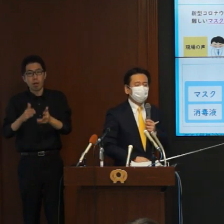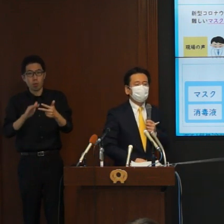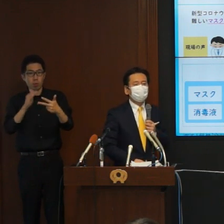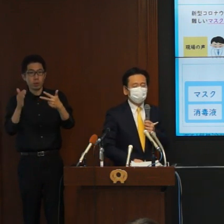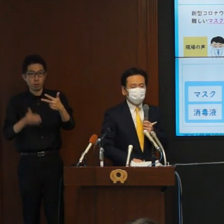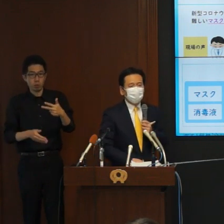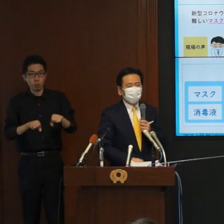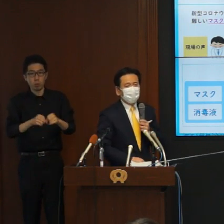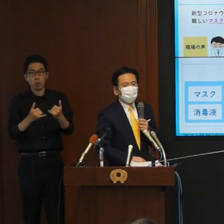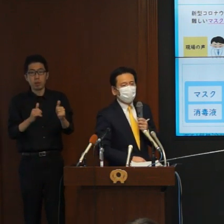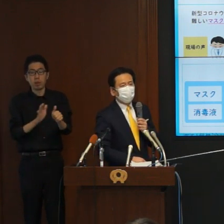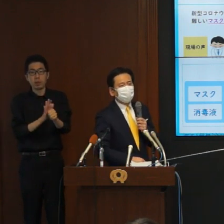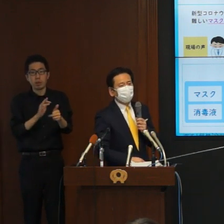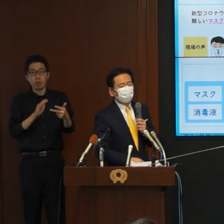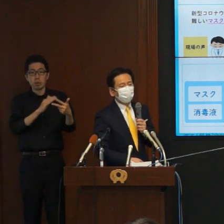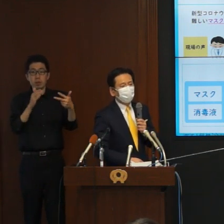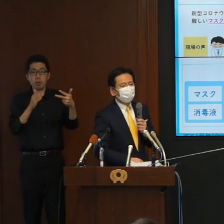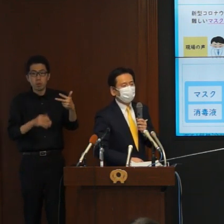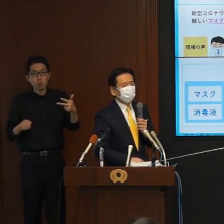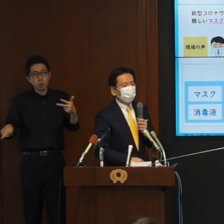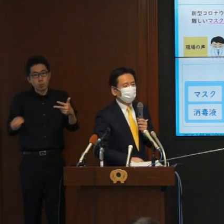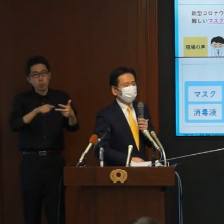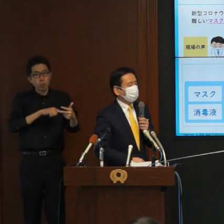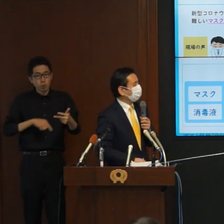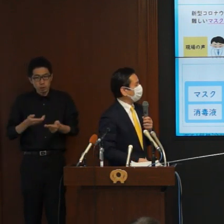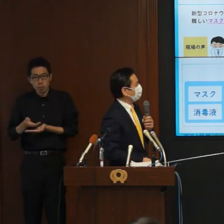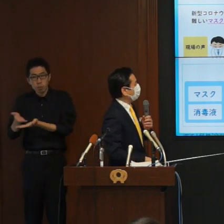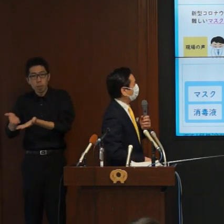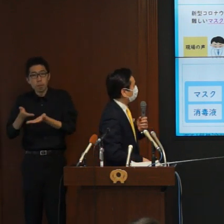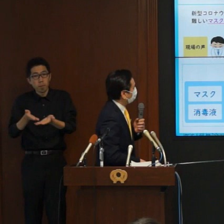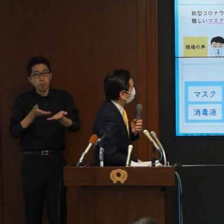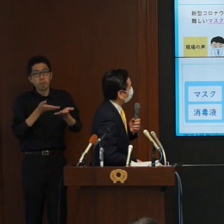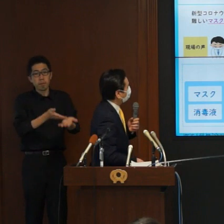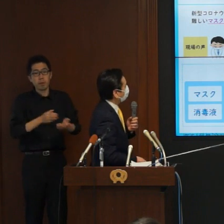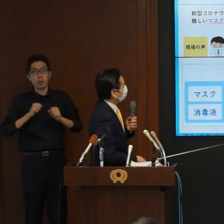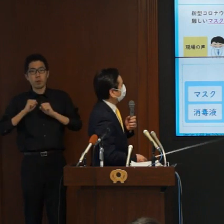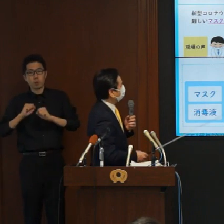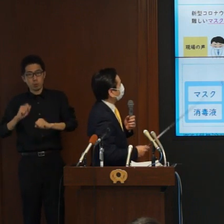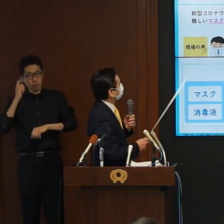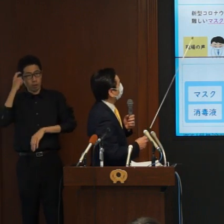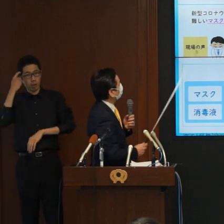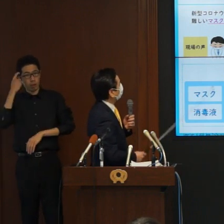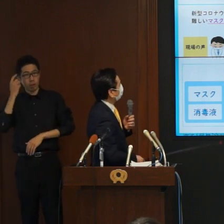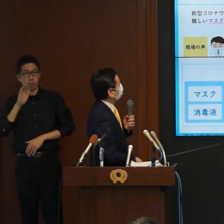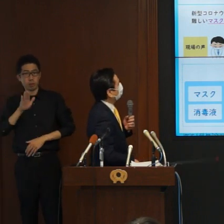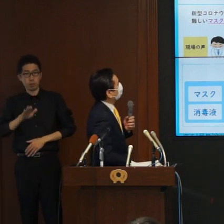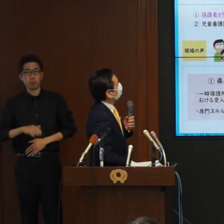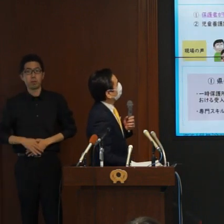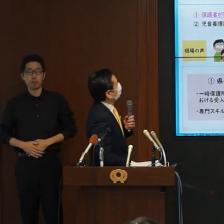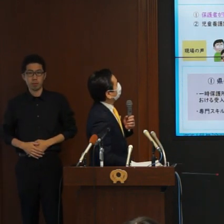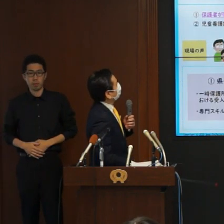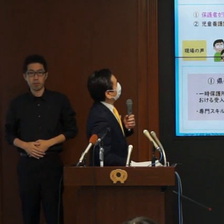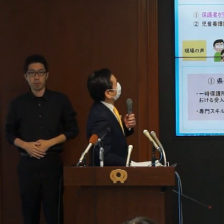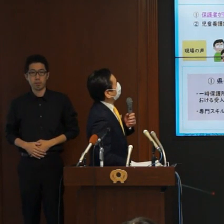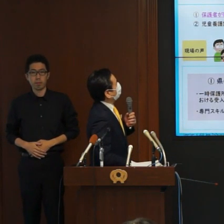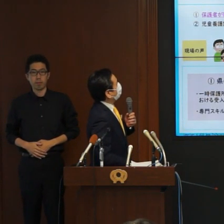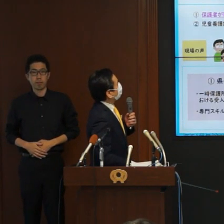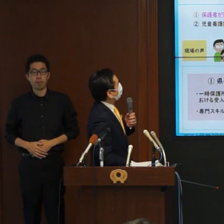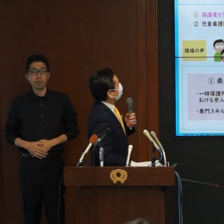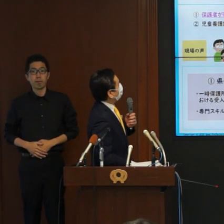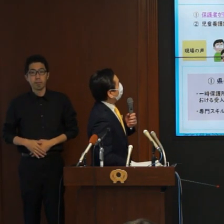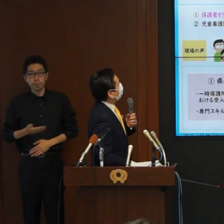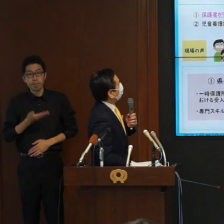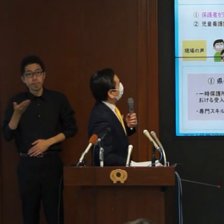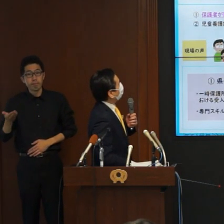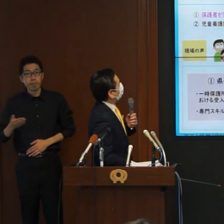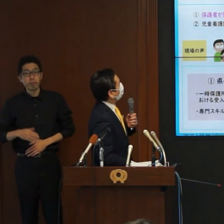障害者支援施設、こうしたところへの対応に万全を期していきたいと考えています。はい。さ